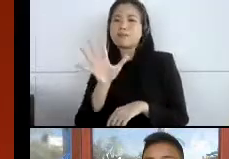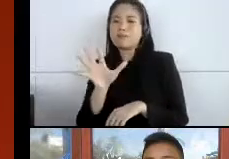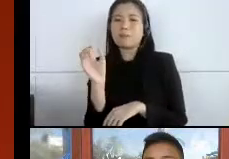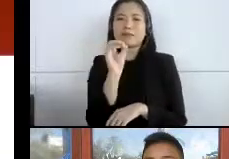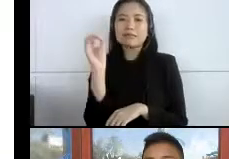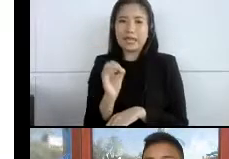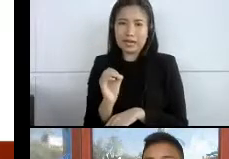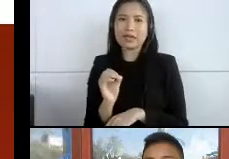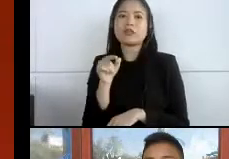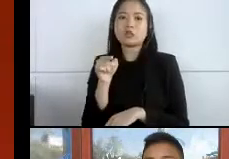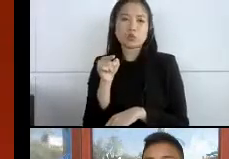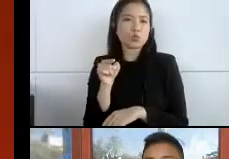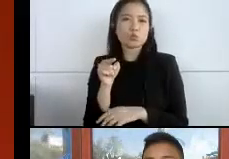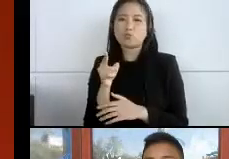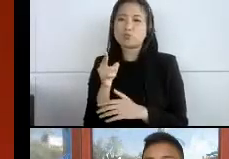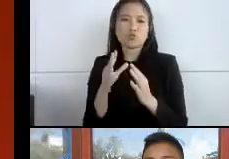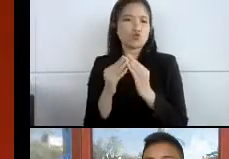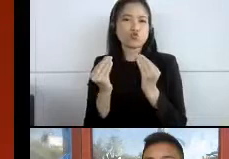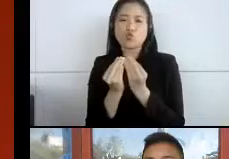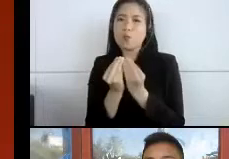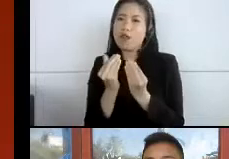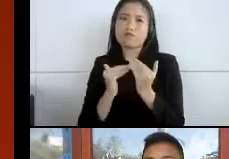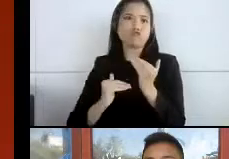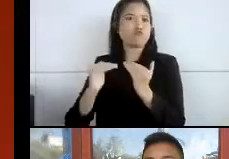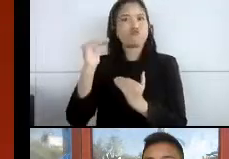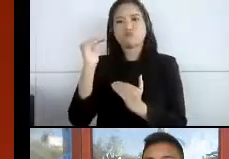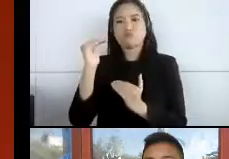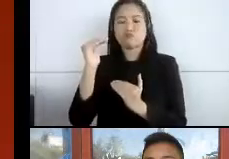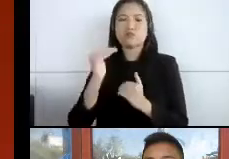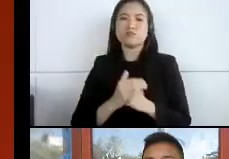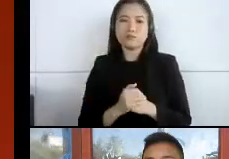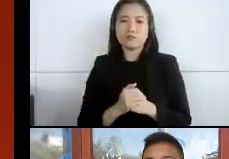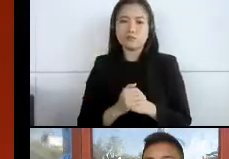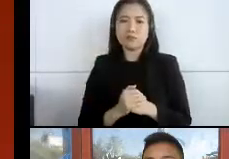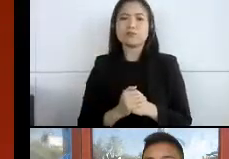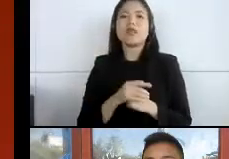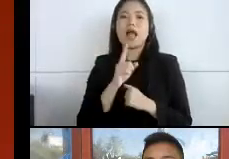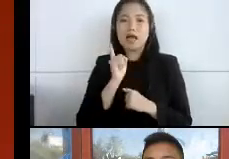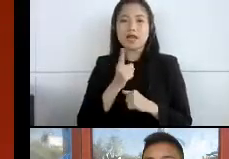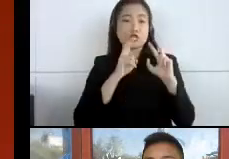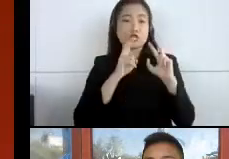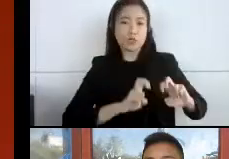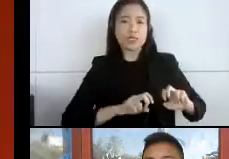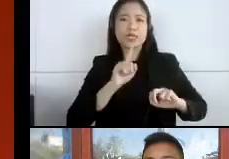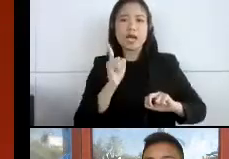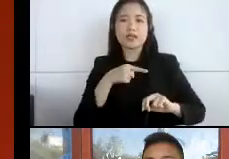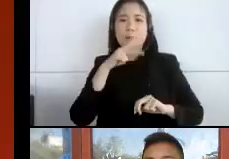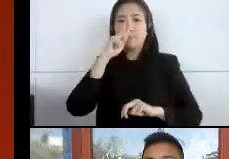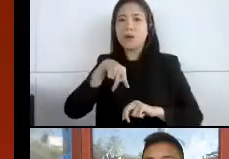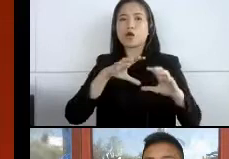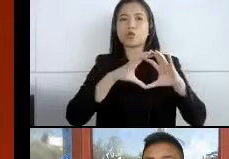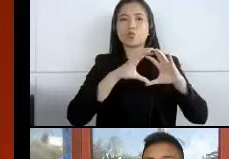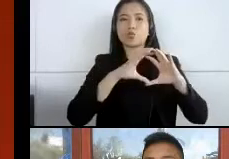45%. Angka yang cukup tinggi. Nah, selain itu, studi yang dilakukan oleh World Bank juga menunjukkan proyeksi tren angka